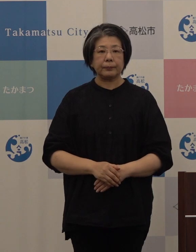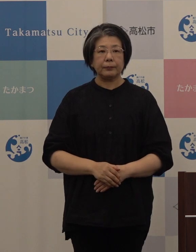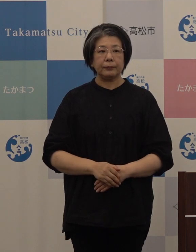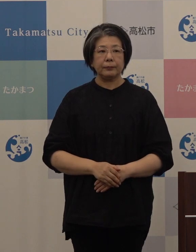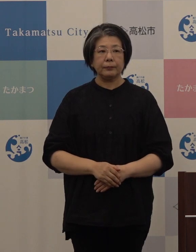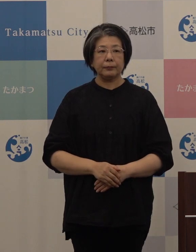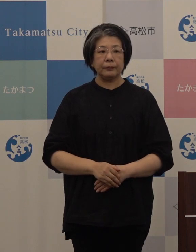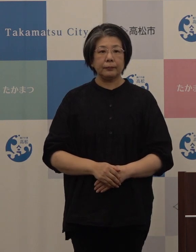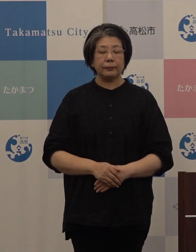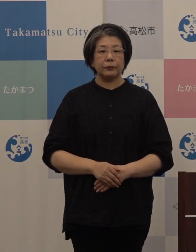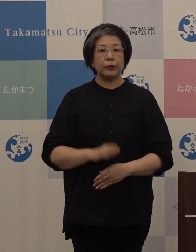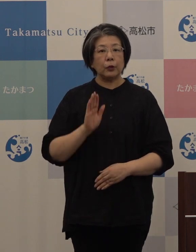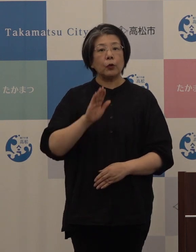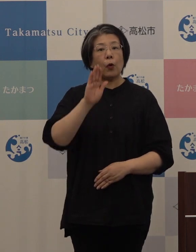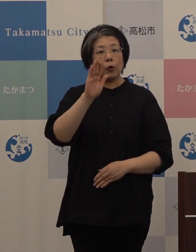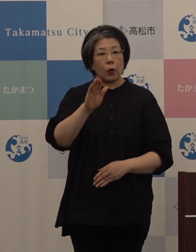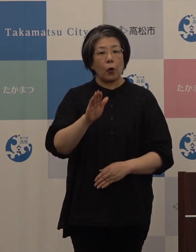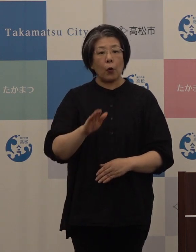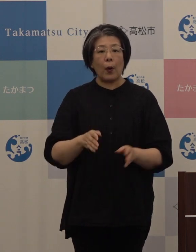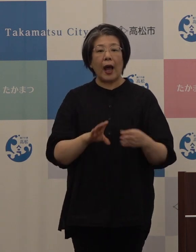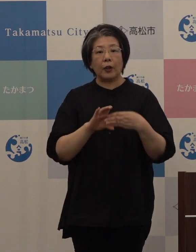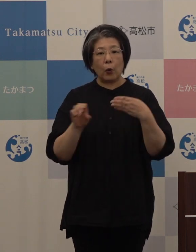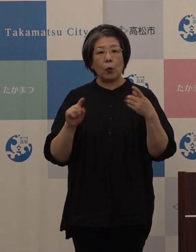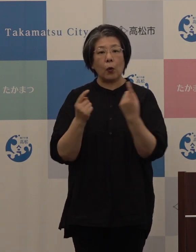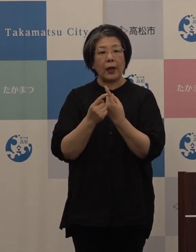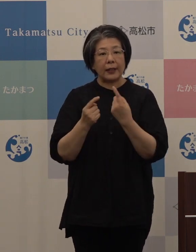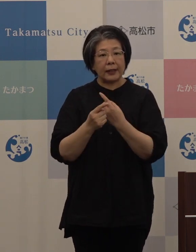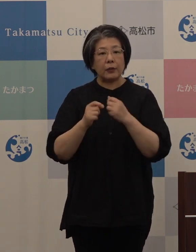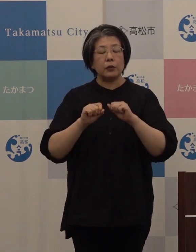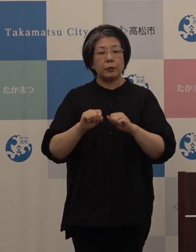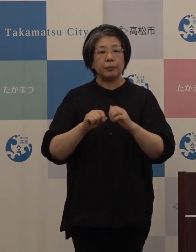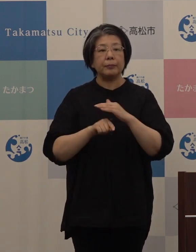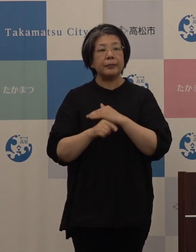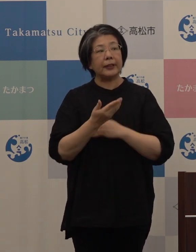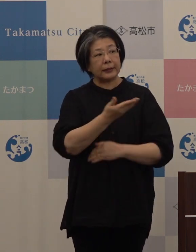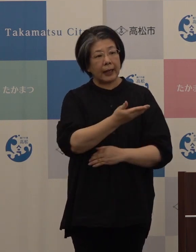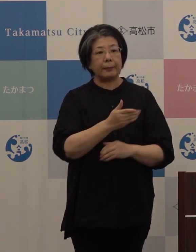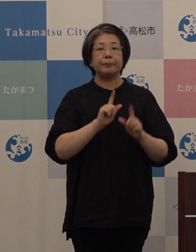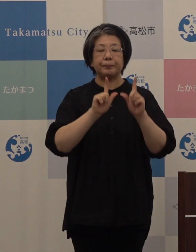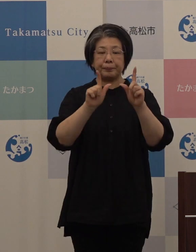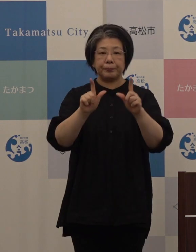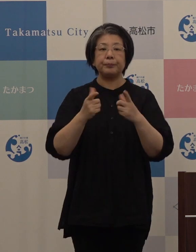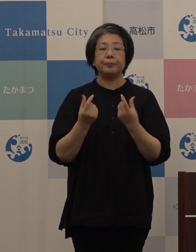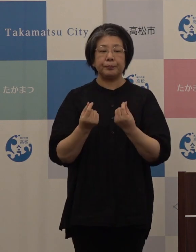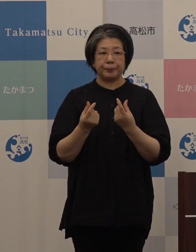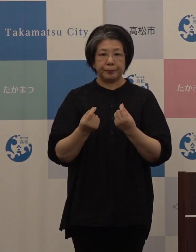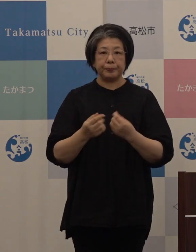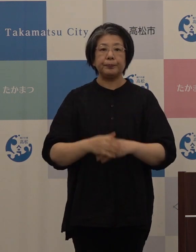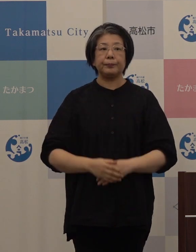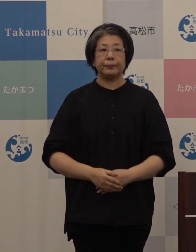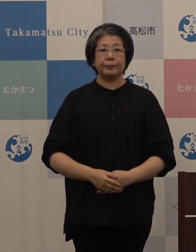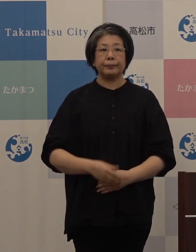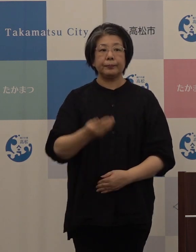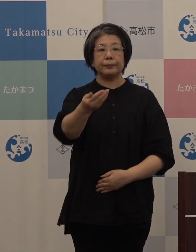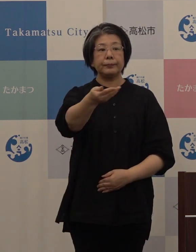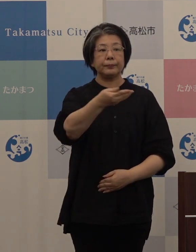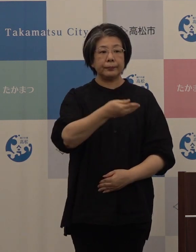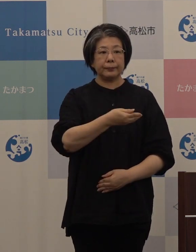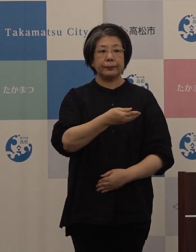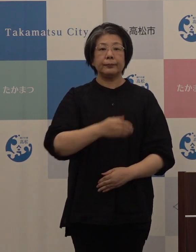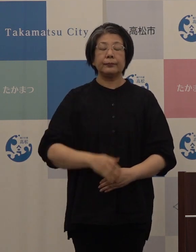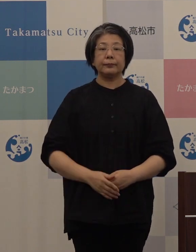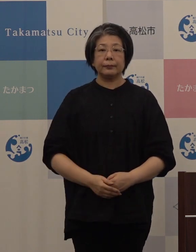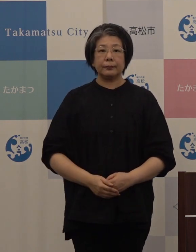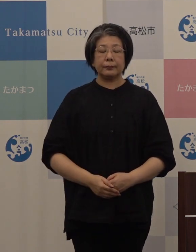で、ただやられるということ を。さようでございます。はい、 分かりました。あと1点、先ほどあったですね、そのパワハラの問題の話なんですけれども、